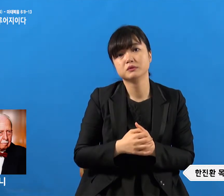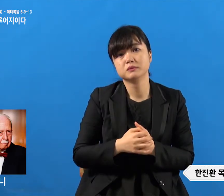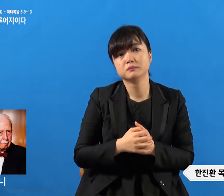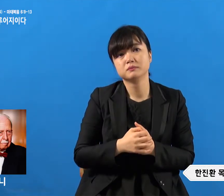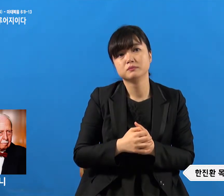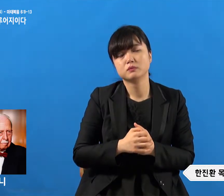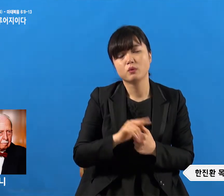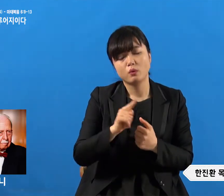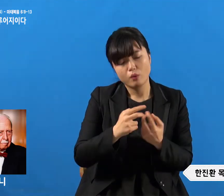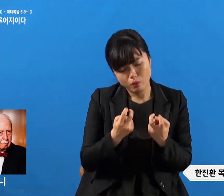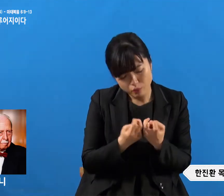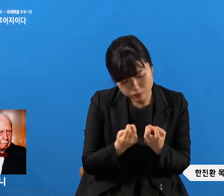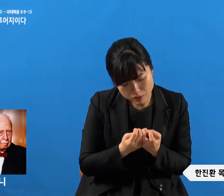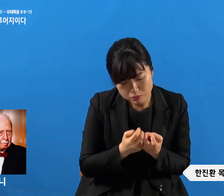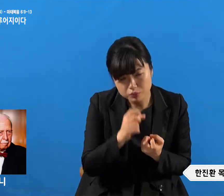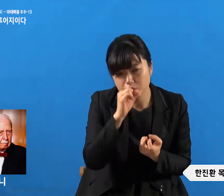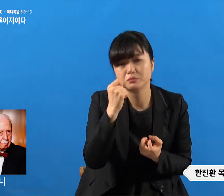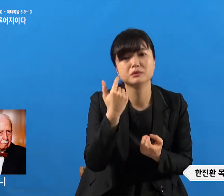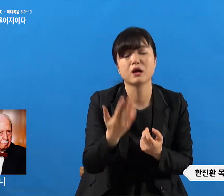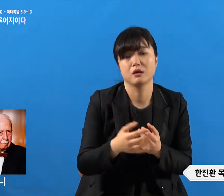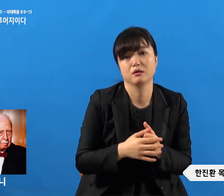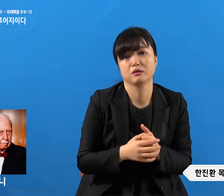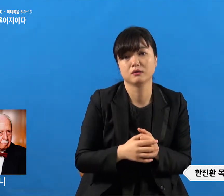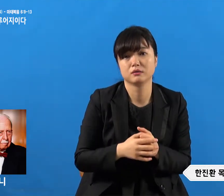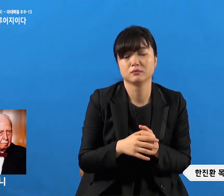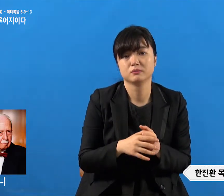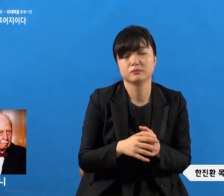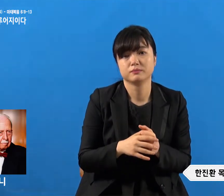없습니다. 어떻게 해야 됩니까?